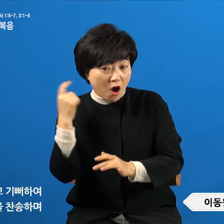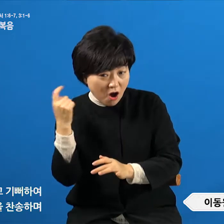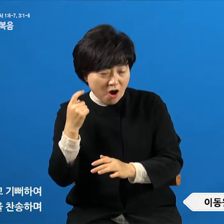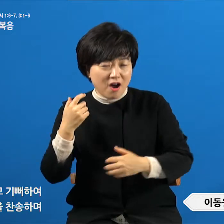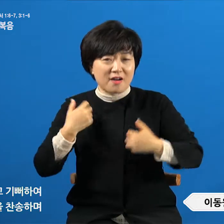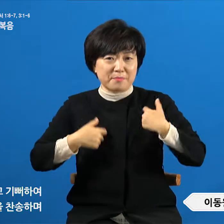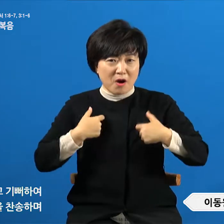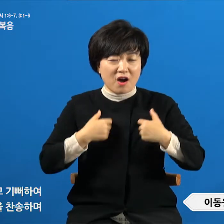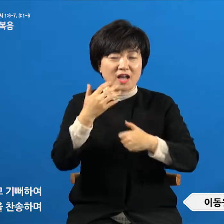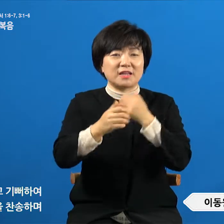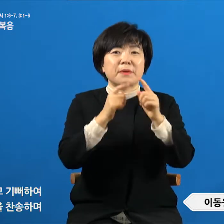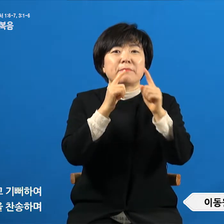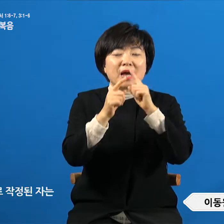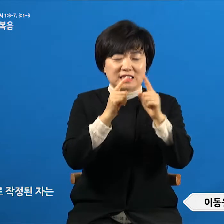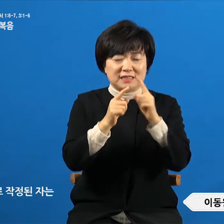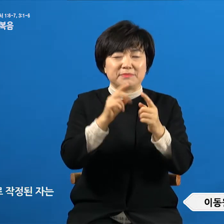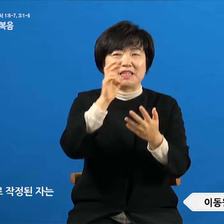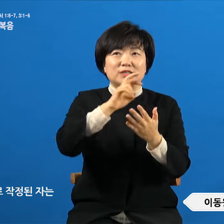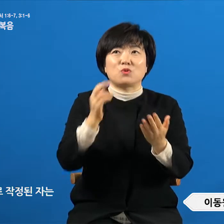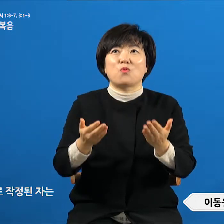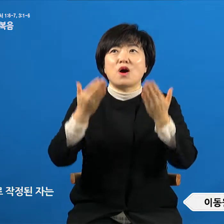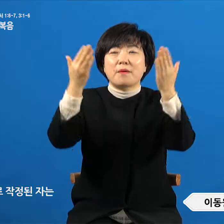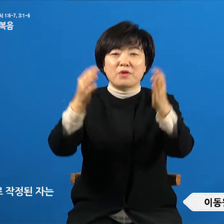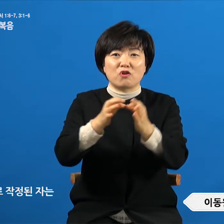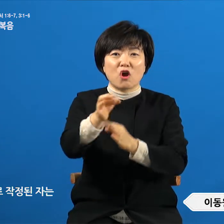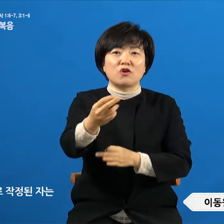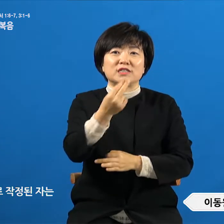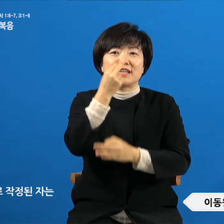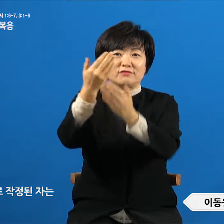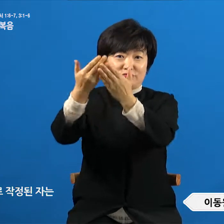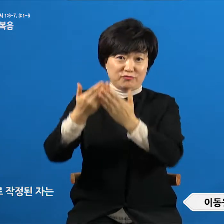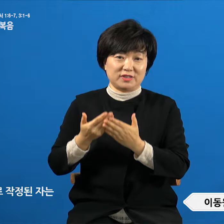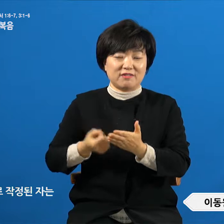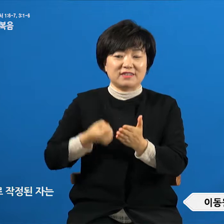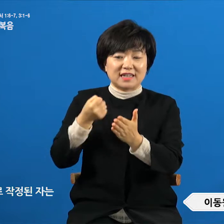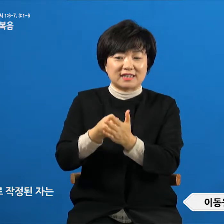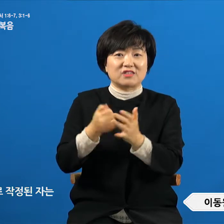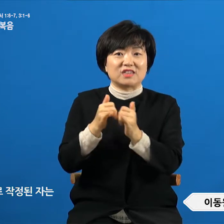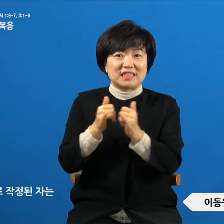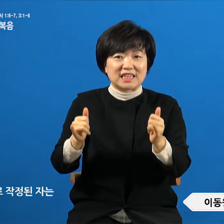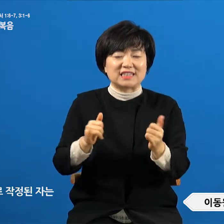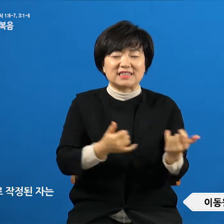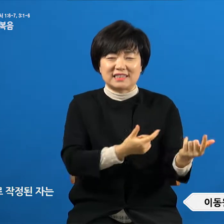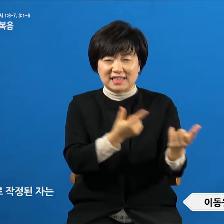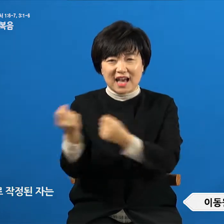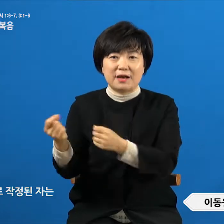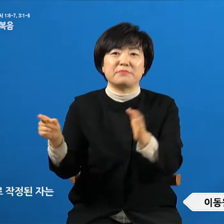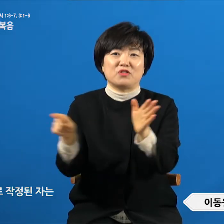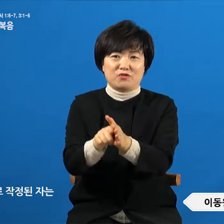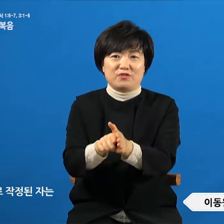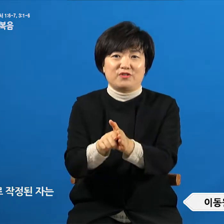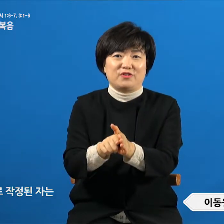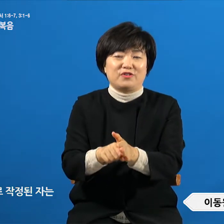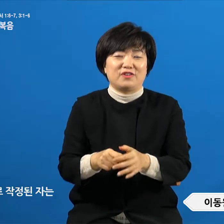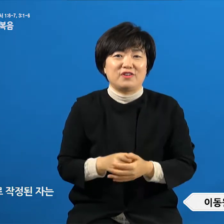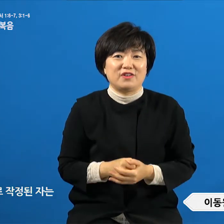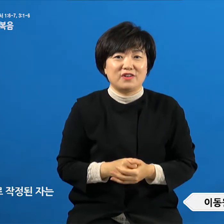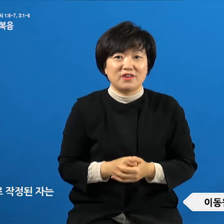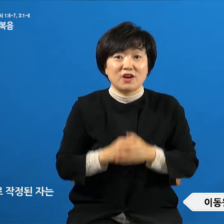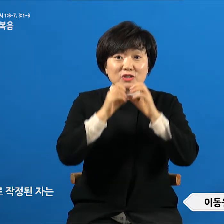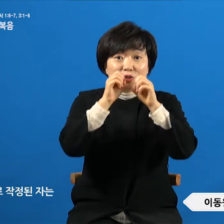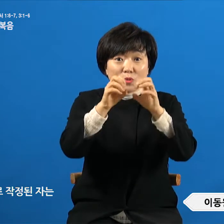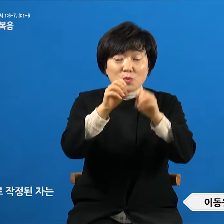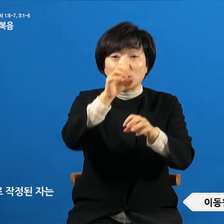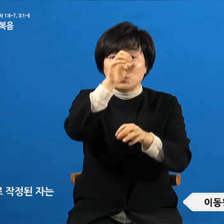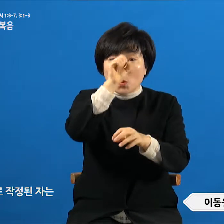기뻐하여 하나님의 말씀을 찬송하며 영생을 주시기로 작정된 자는 다 믿더라.